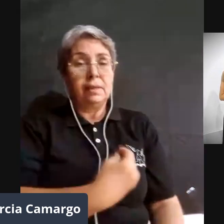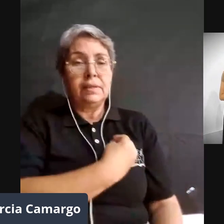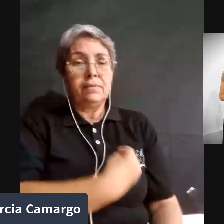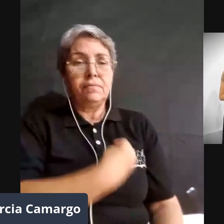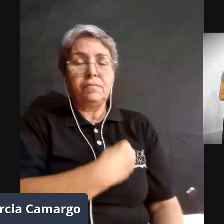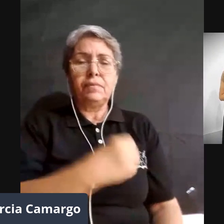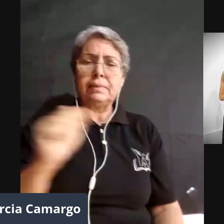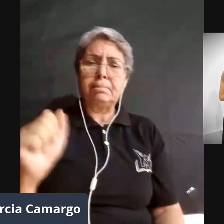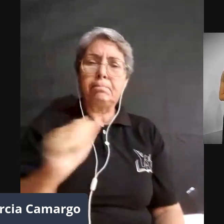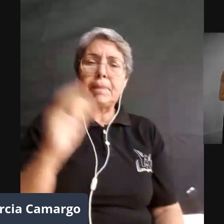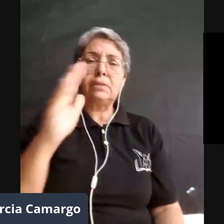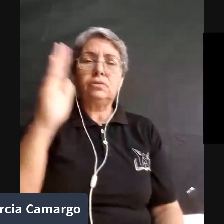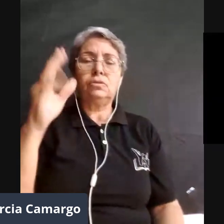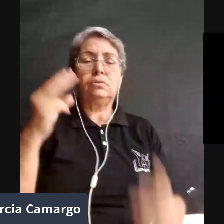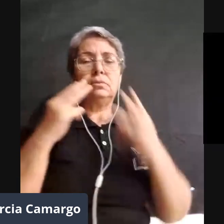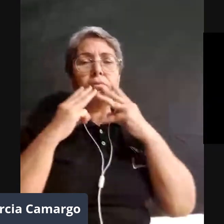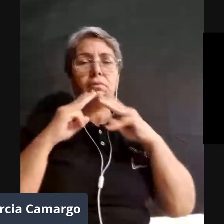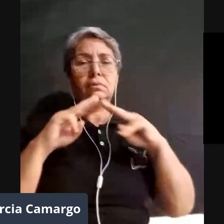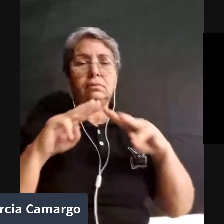preciosa mensagem.